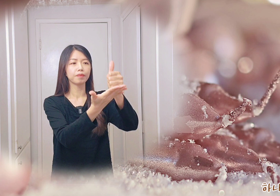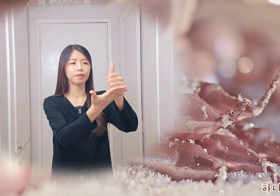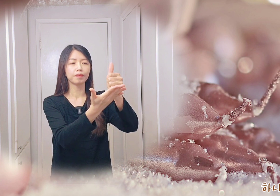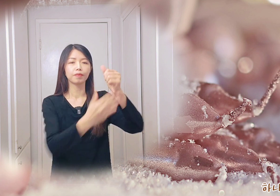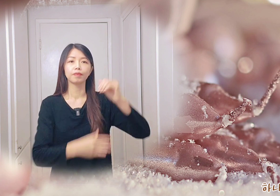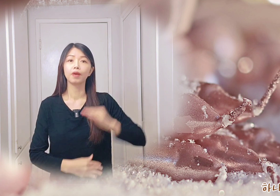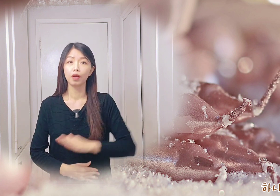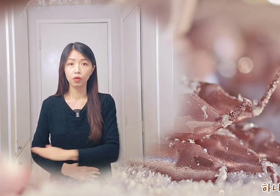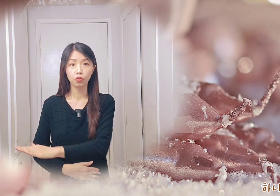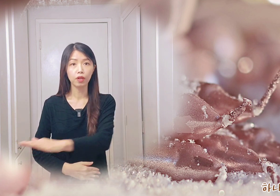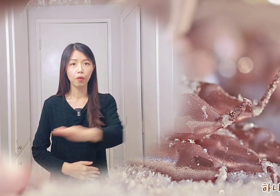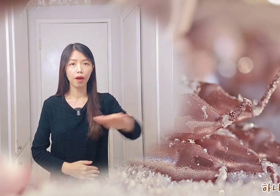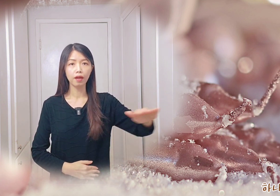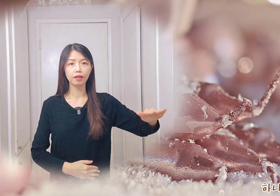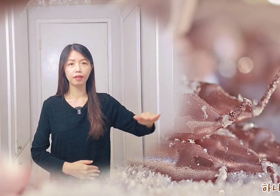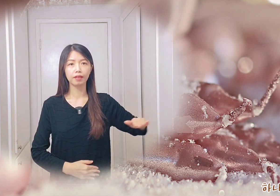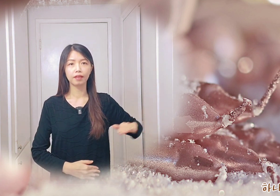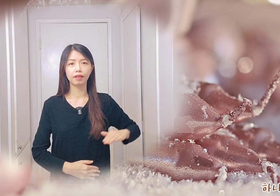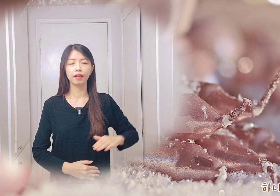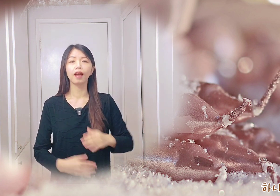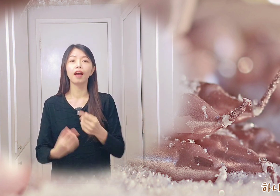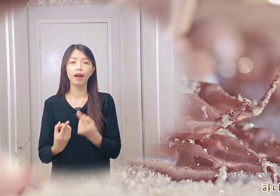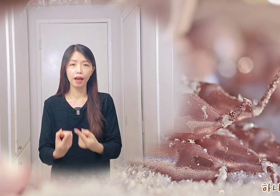하나님, 우리와